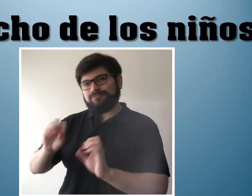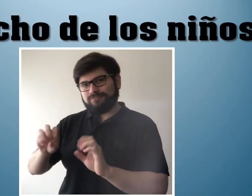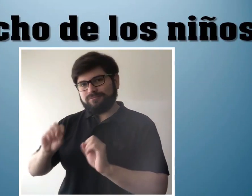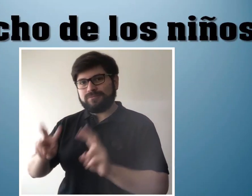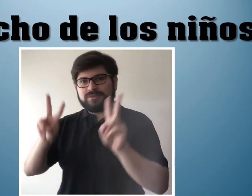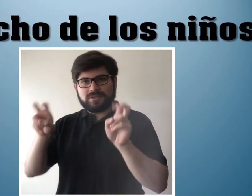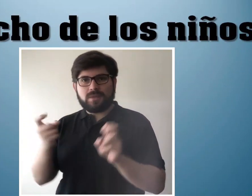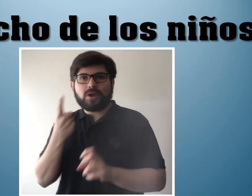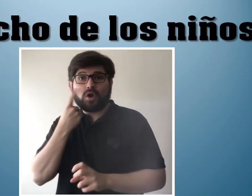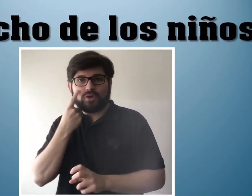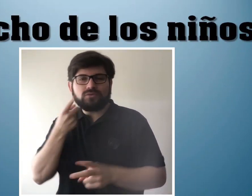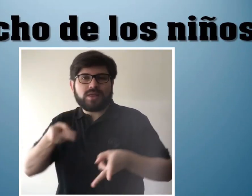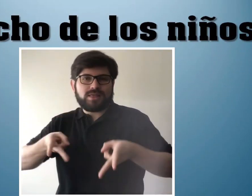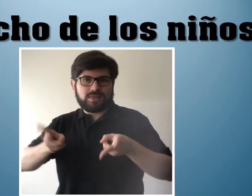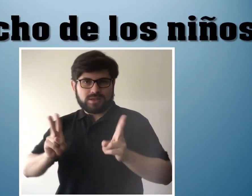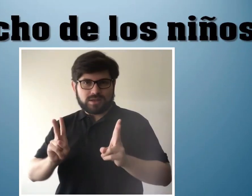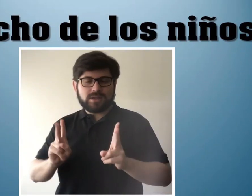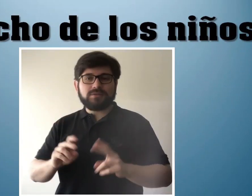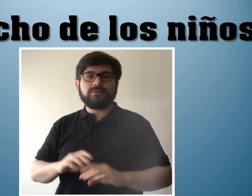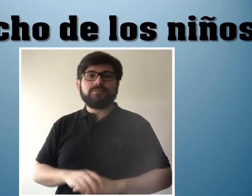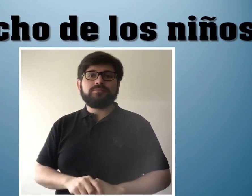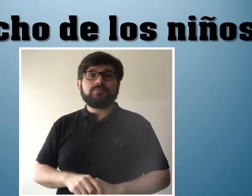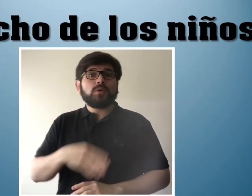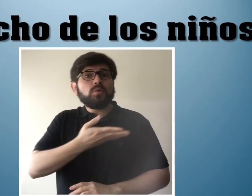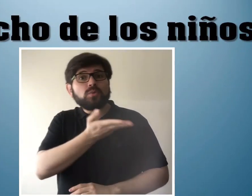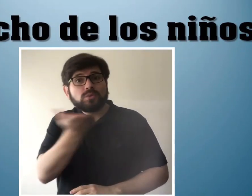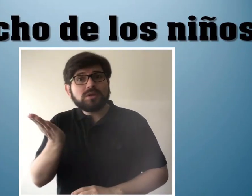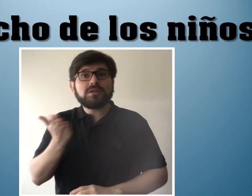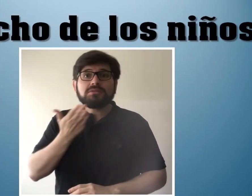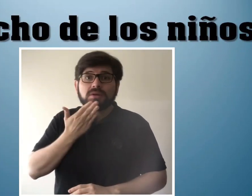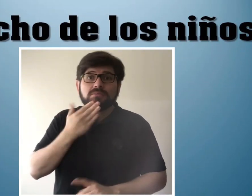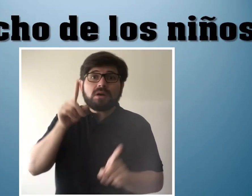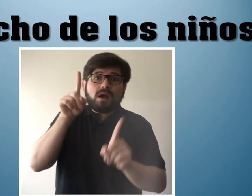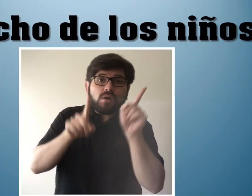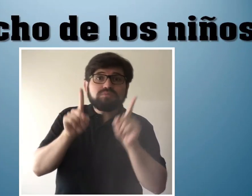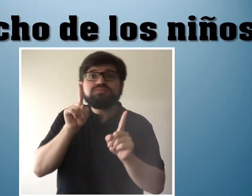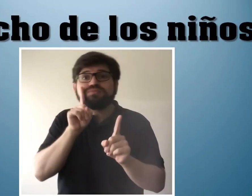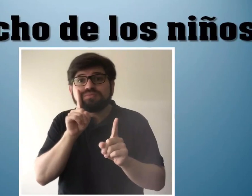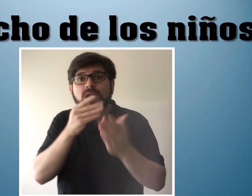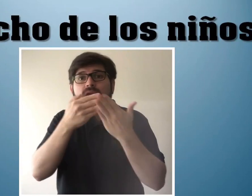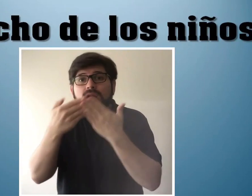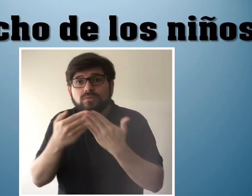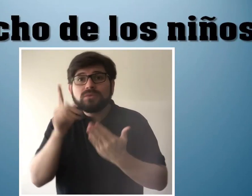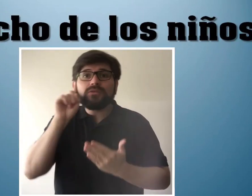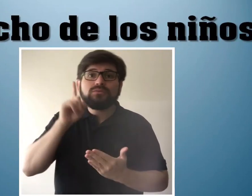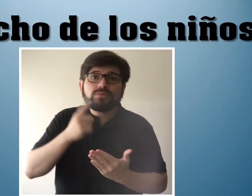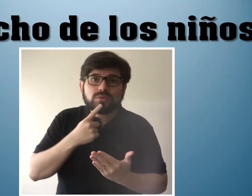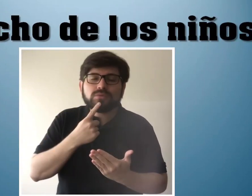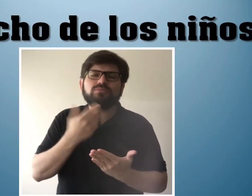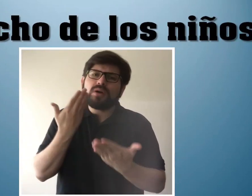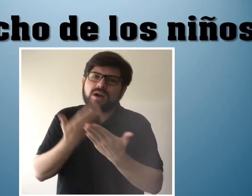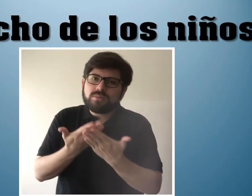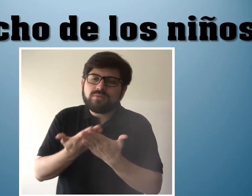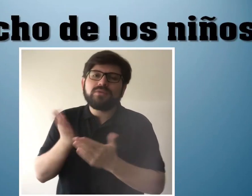Eso les voy a enseñar, así que vamos a conocer los derechos de los niños. Si tienen estudiantes sordos, aprovechen